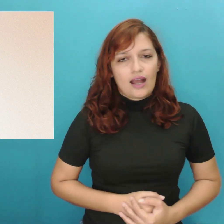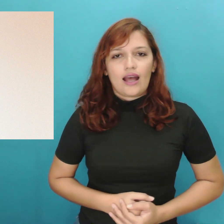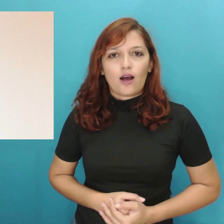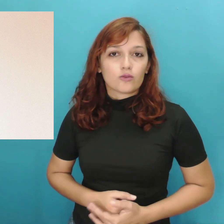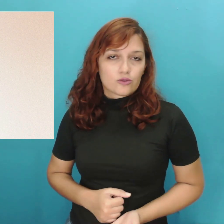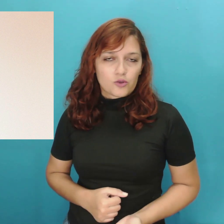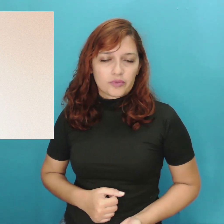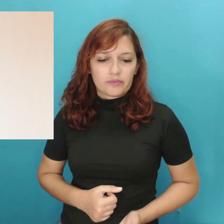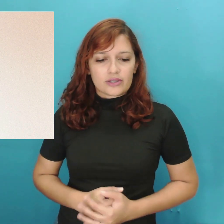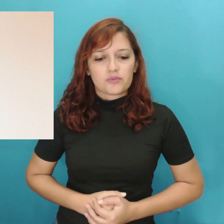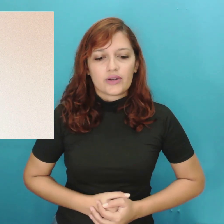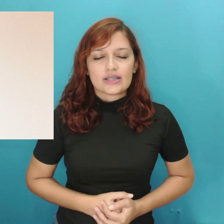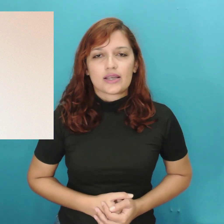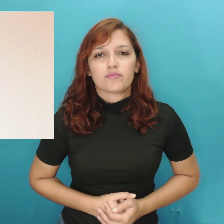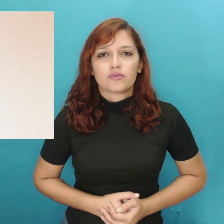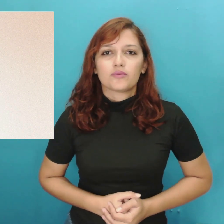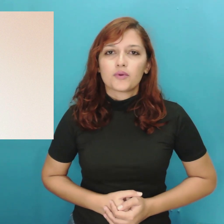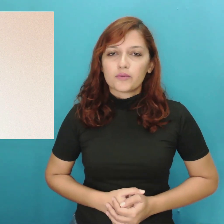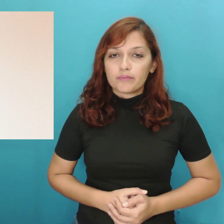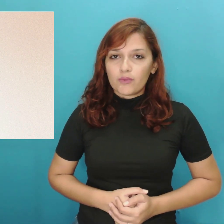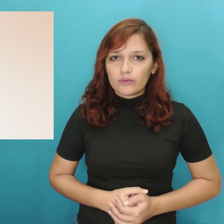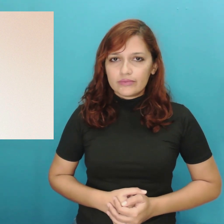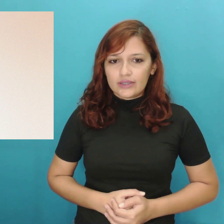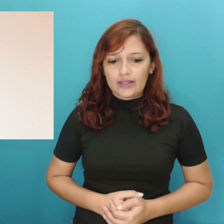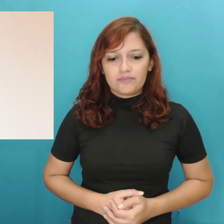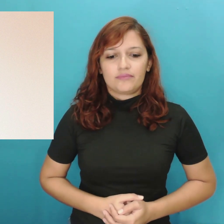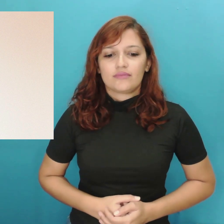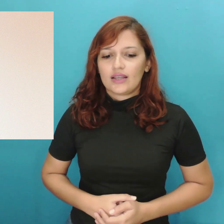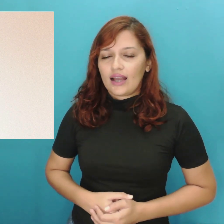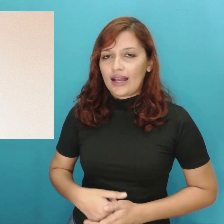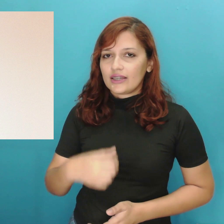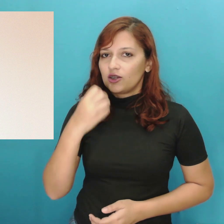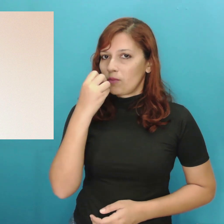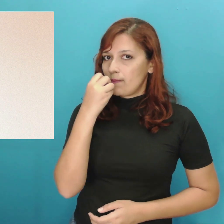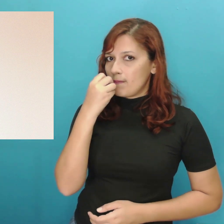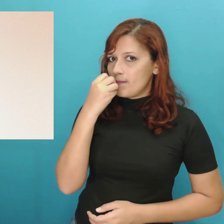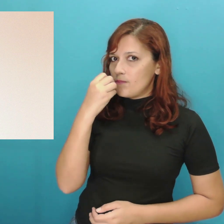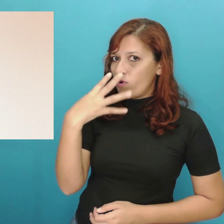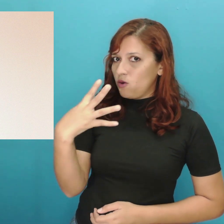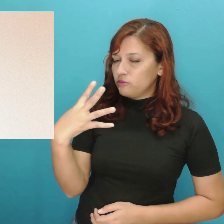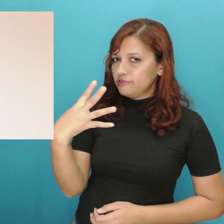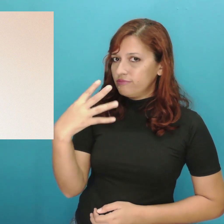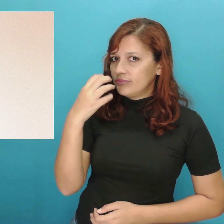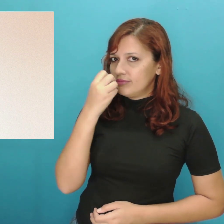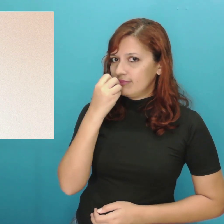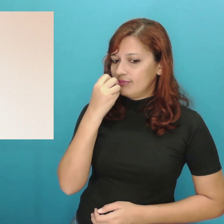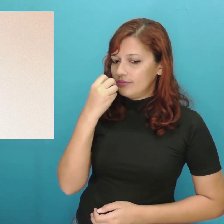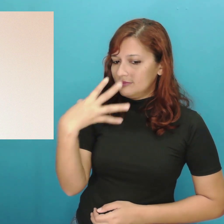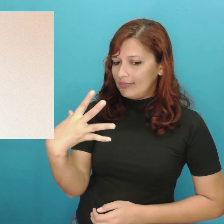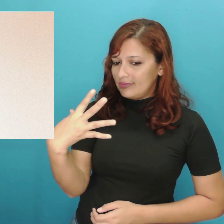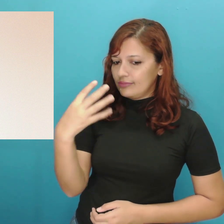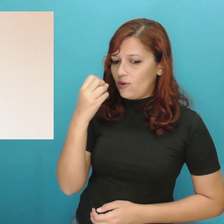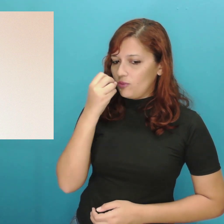a outros cumprimentos. Por exemplo, bom dia. Aqui, ó. Bom, bom,